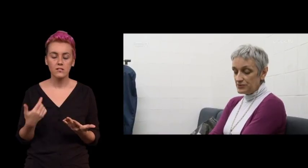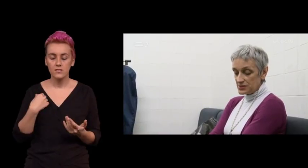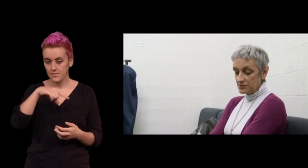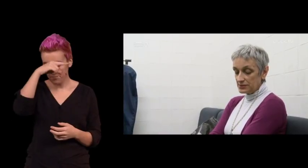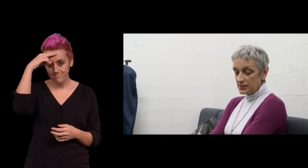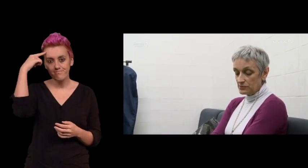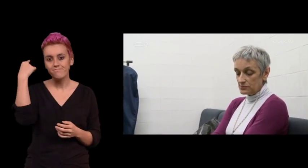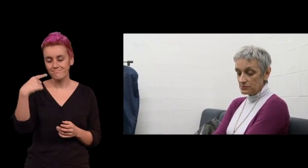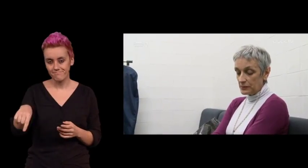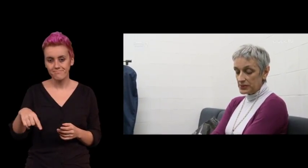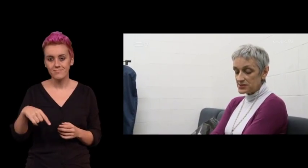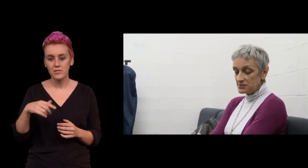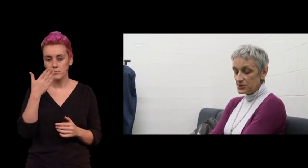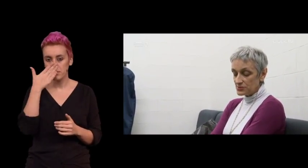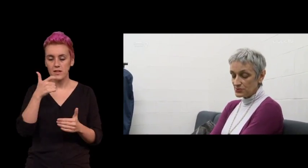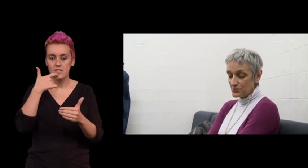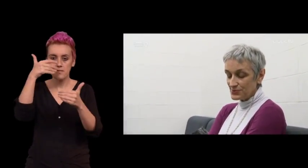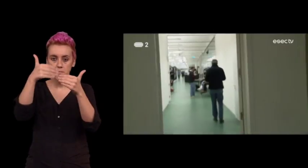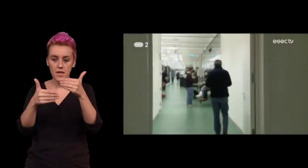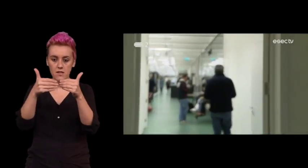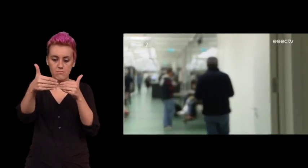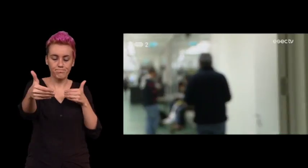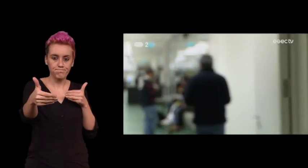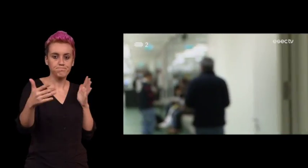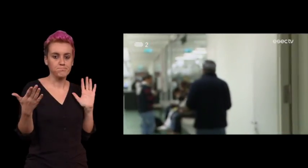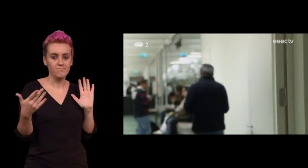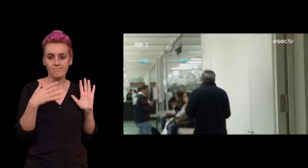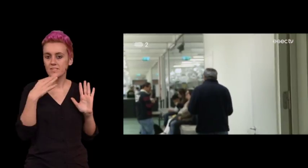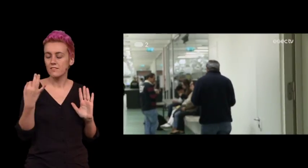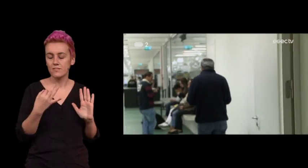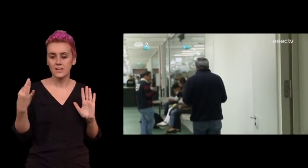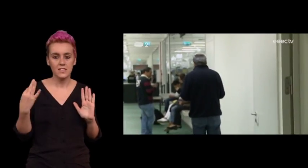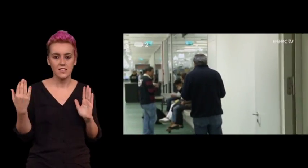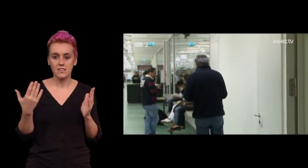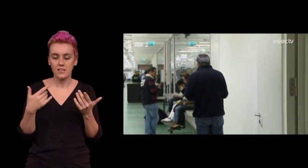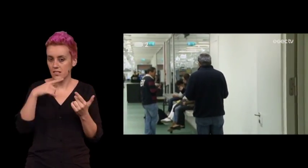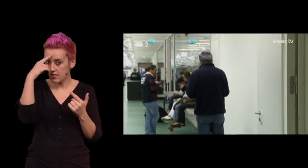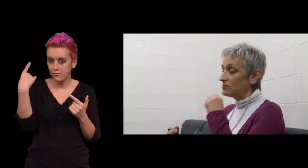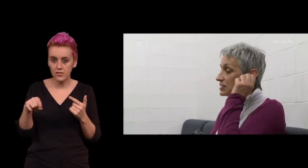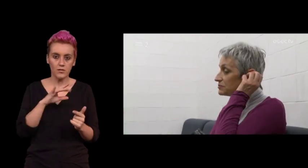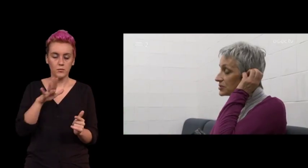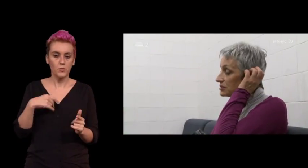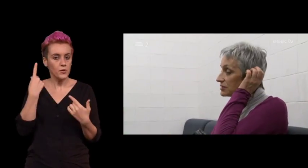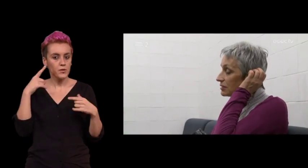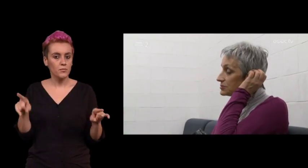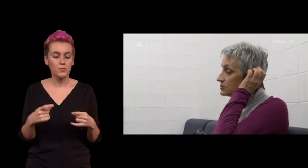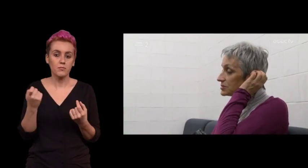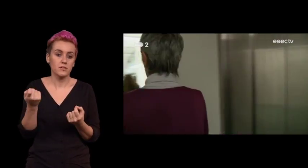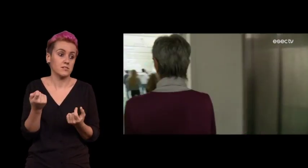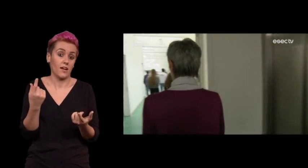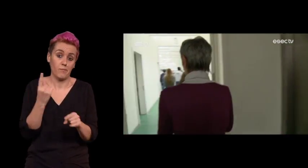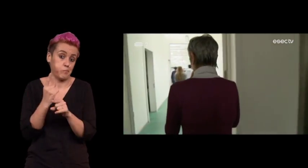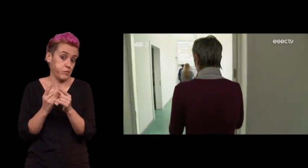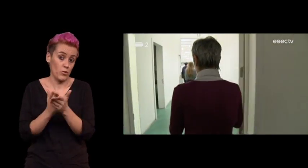é difícil, tem uma parede de cimento. Exato, vou sempre a passar, portanto isto é uma pescadinha de rabo de